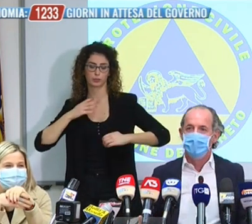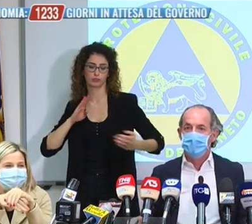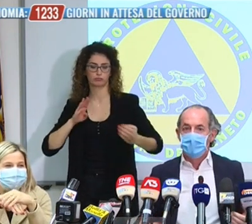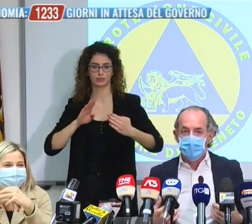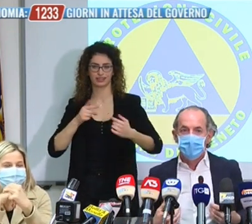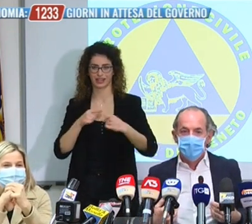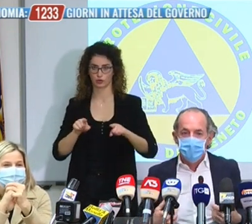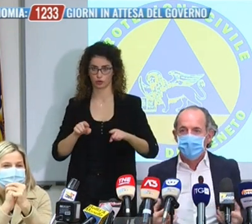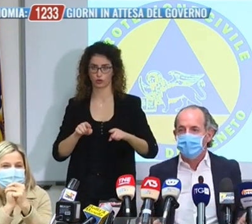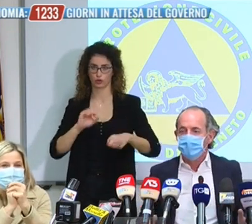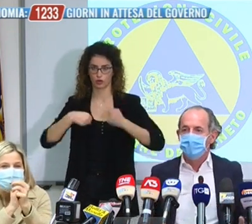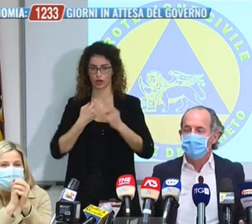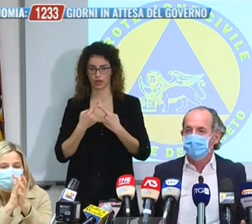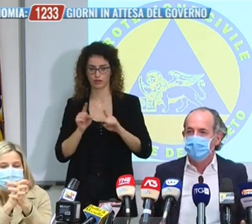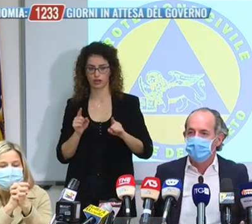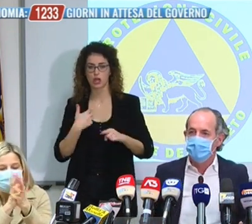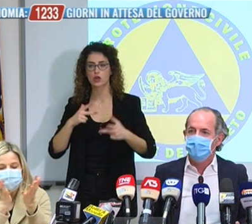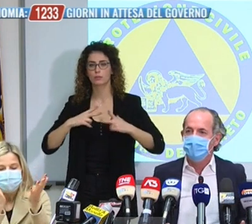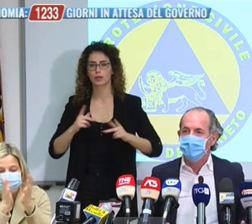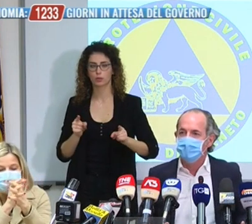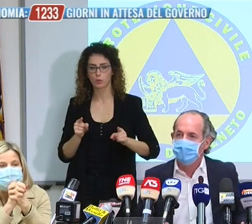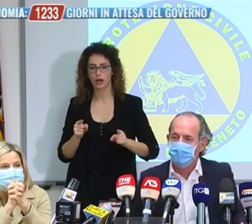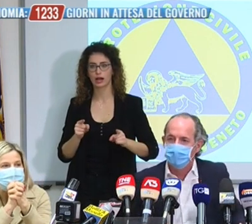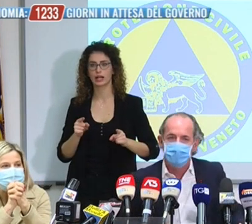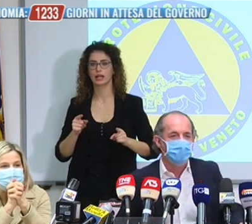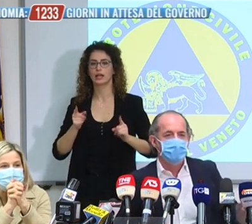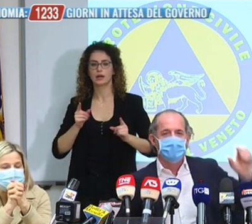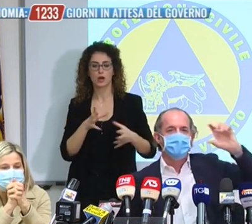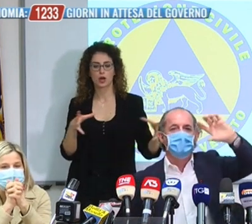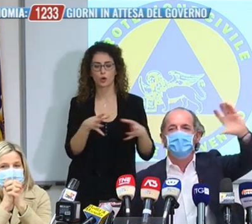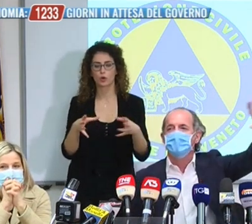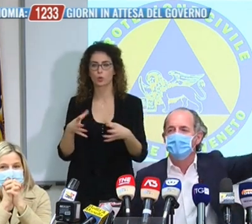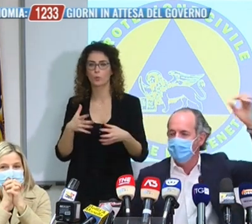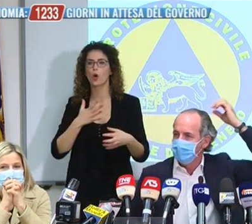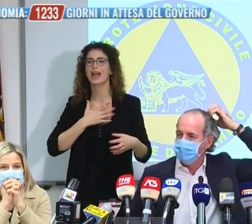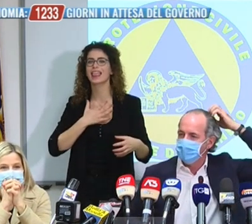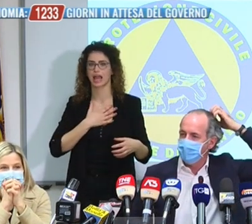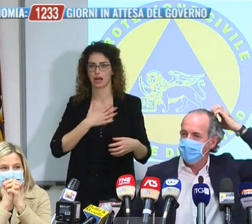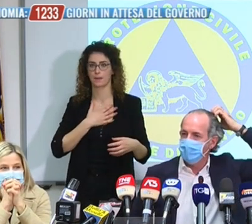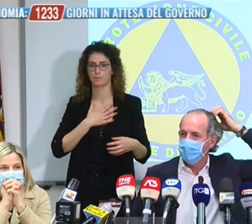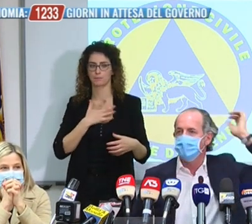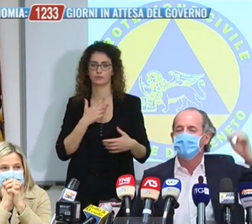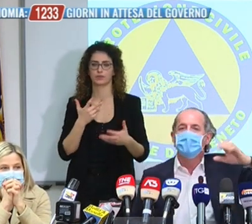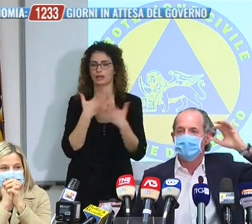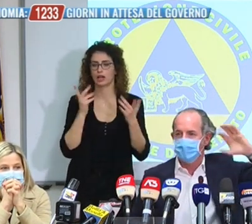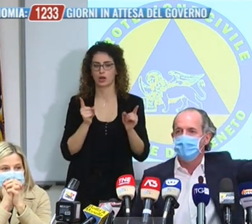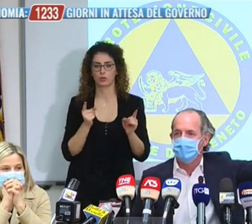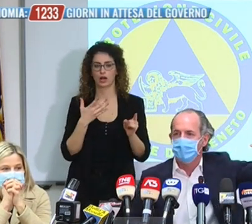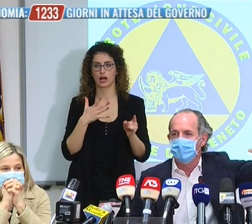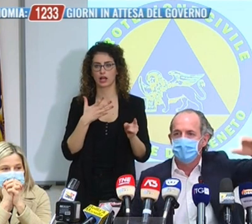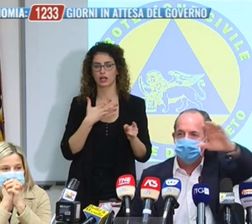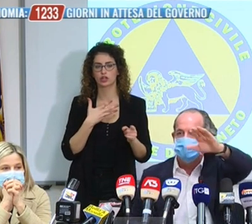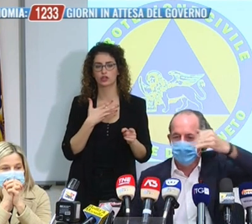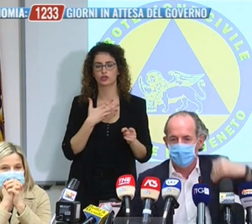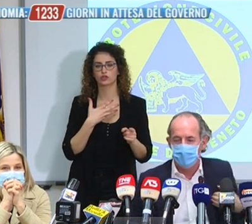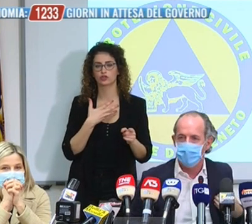no? Io spero che si adotti la modalità delle fasce d'età. Ovviamente c'è una fascia di popolazione che è estremamente